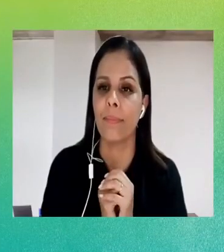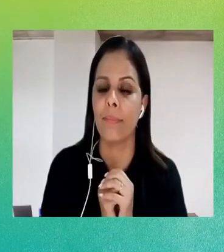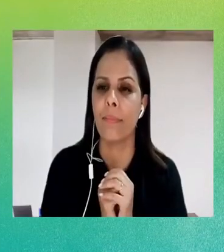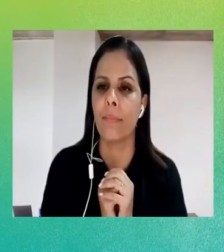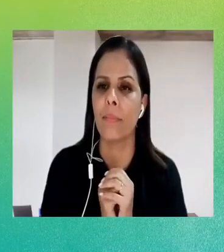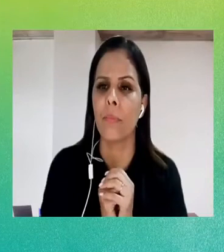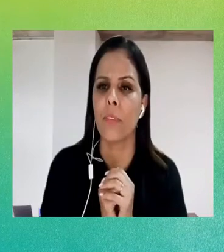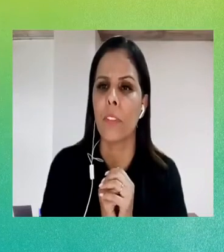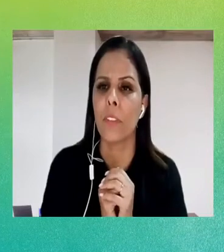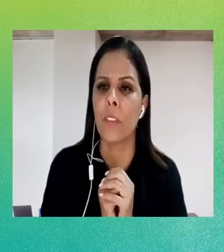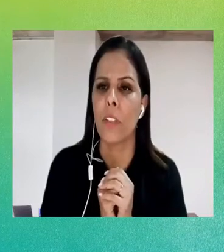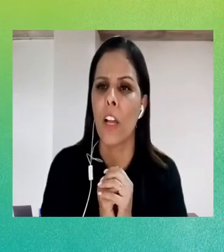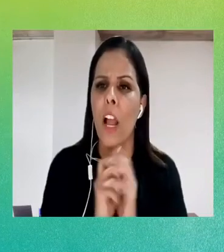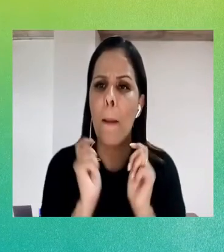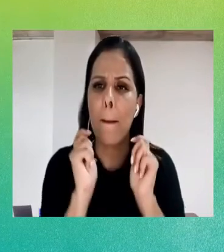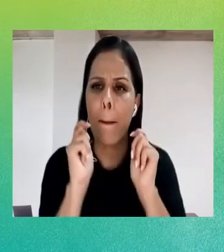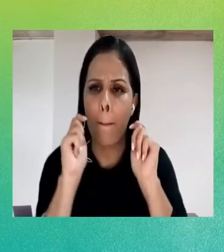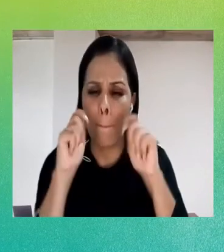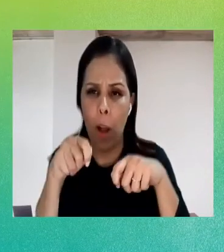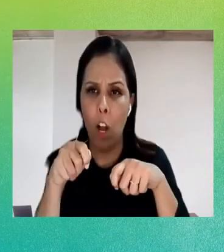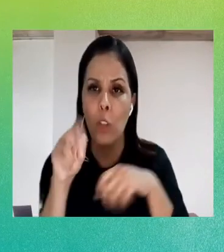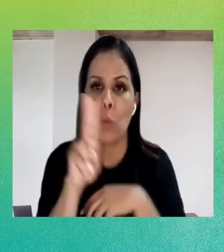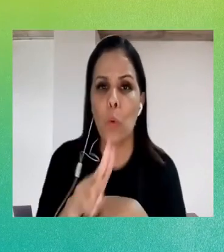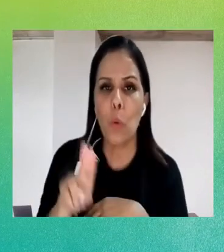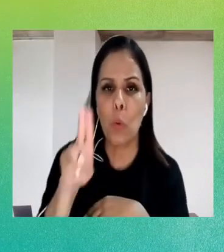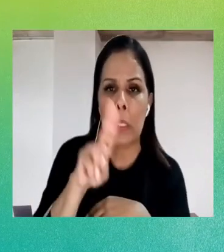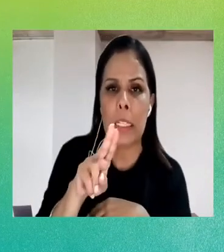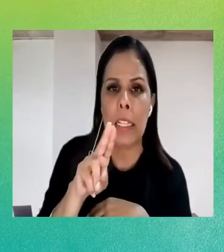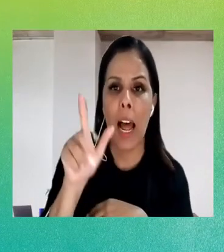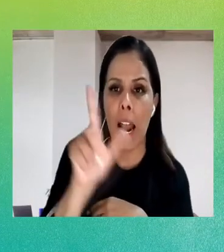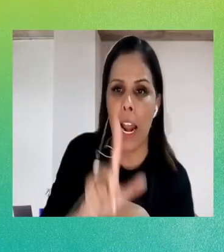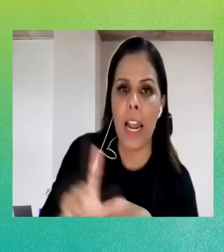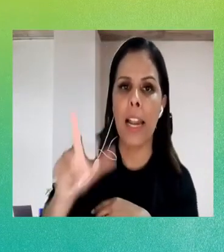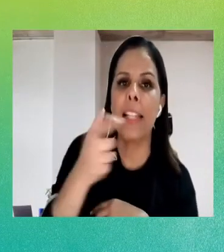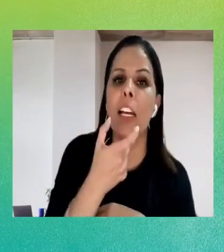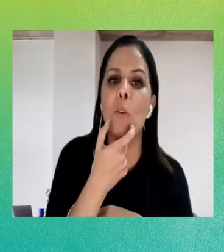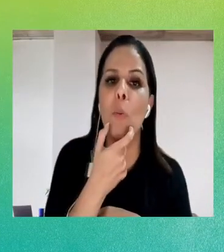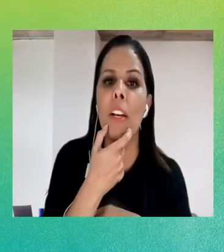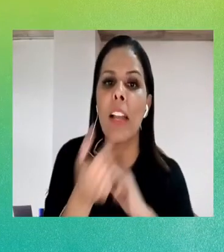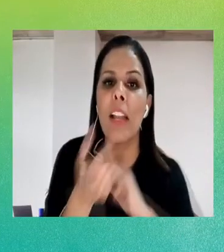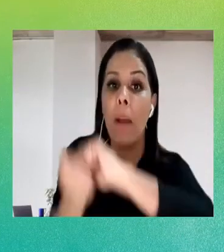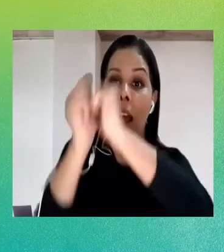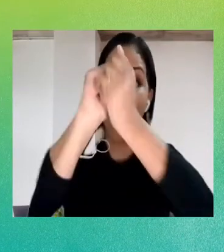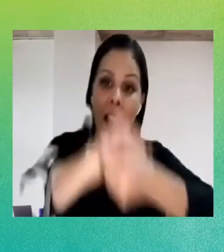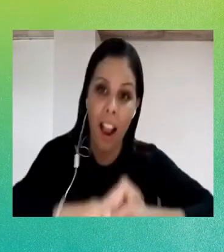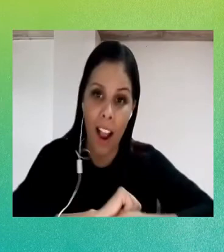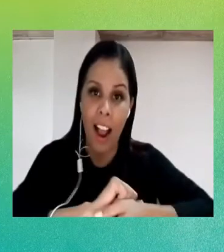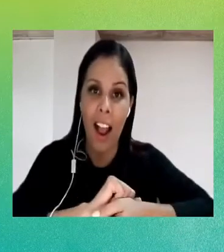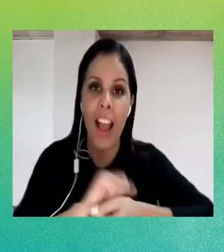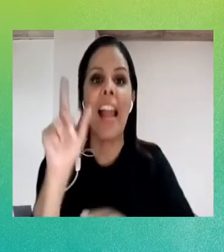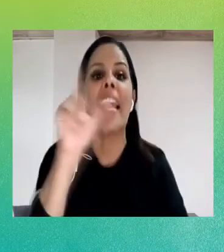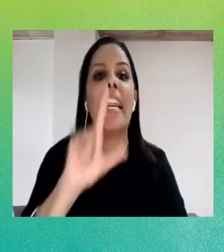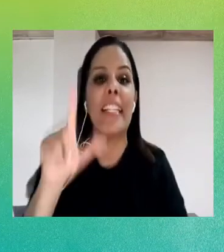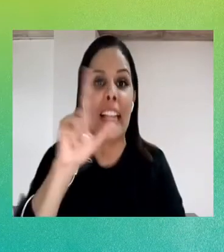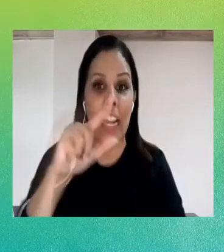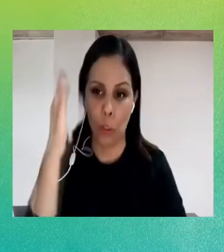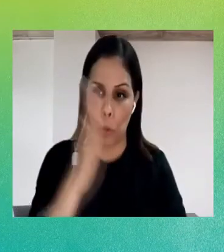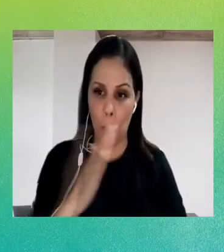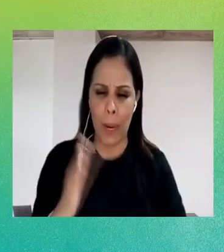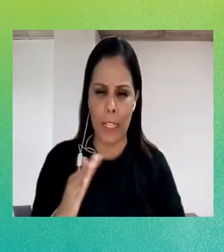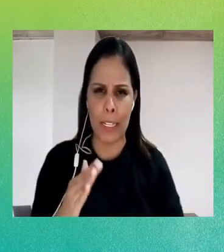Pode-se usar a literatura inglesa em Libras no Brasil? Qual a diferença entre as duas